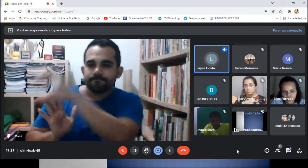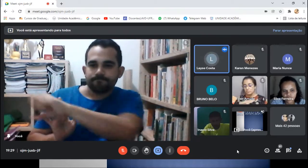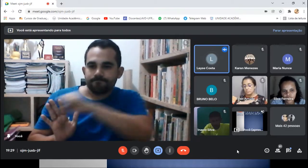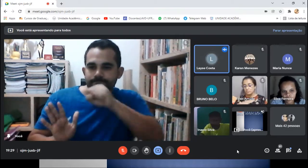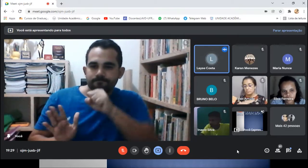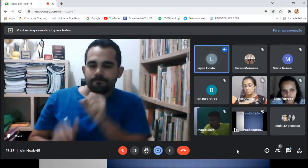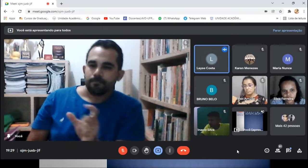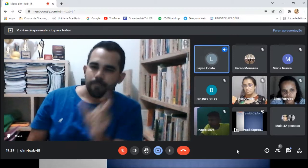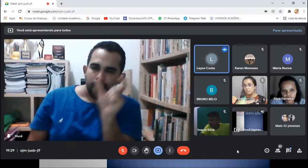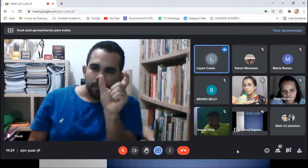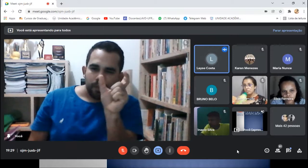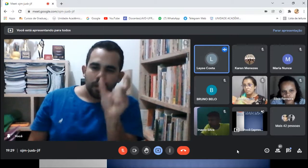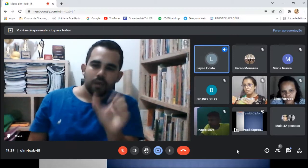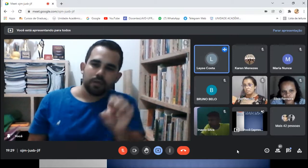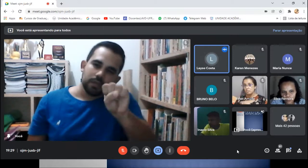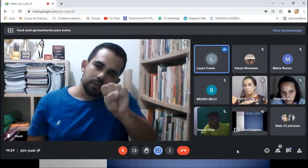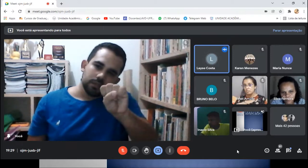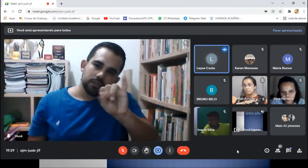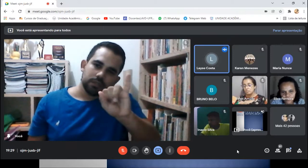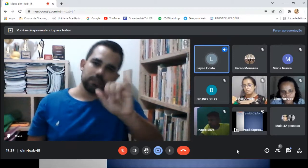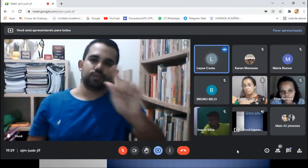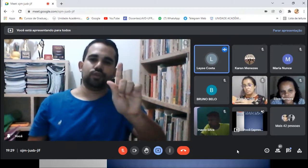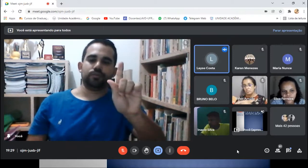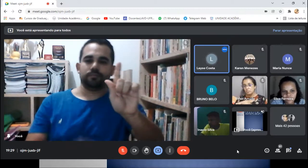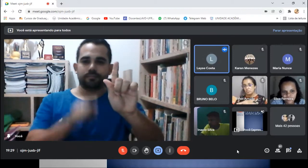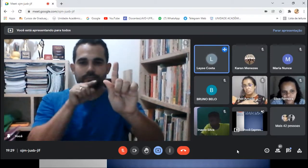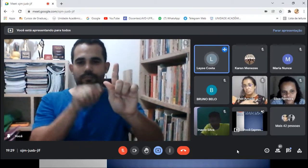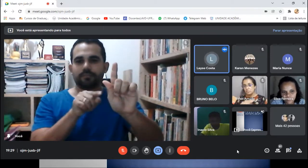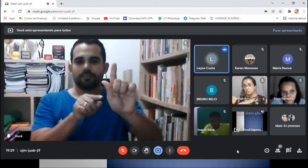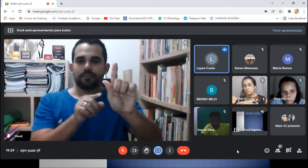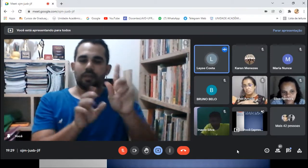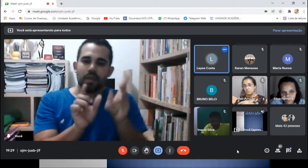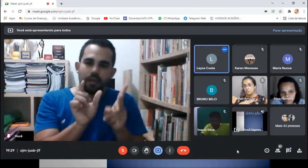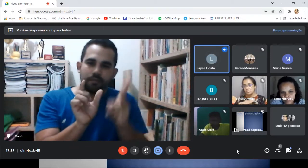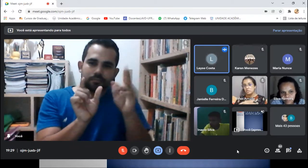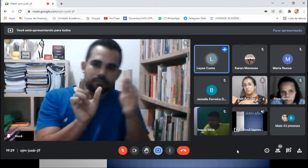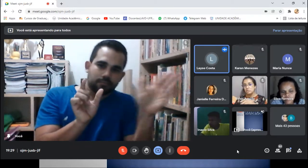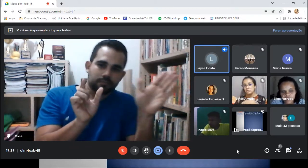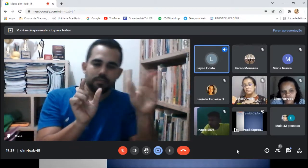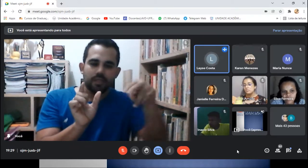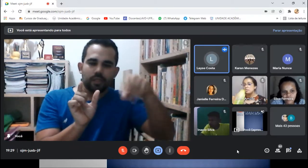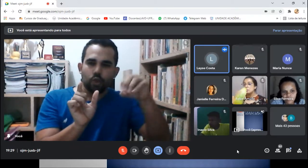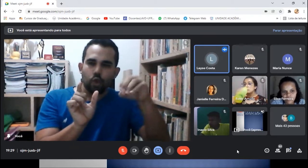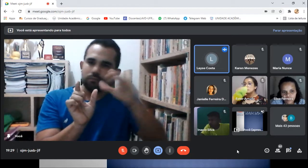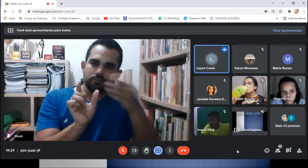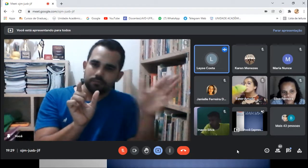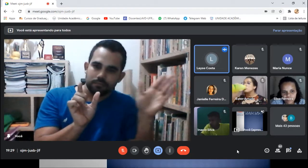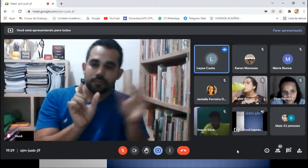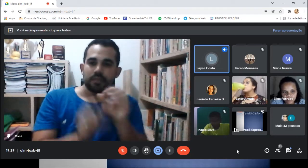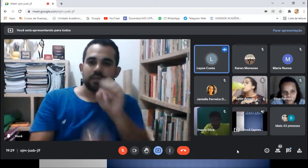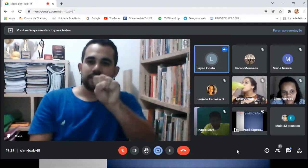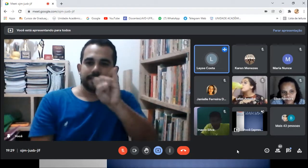né, Nóbrega, ele pegou este conceito, né, do signo, esta palavra, e reduziu, né, cortou para o